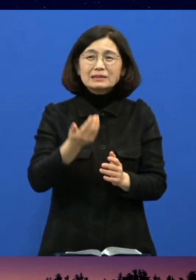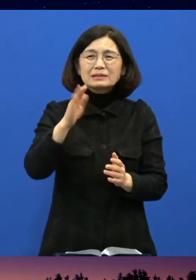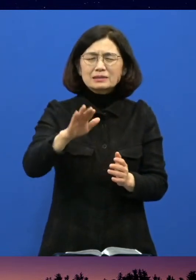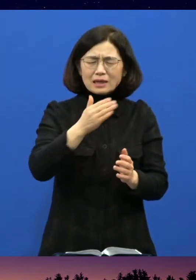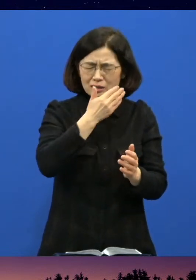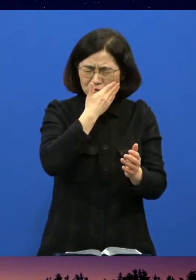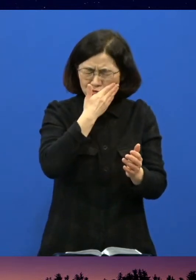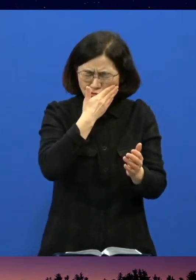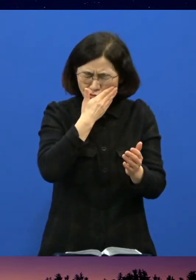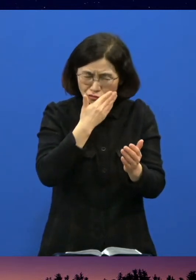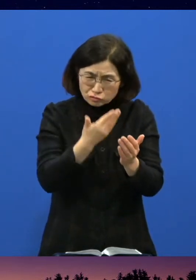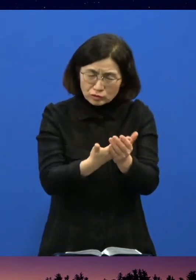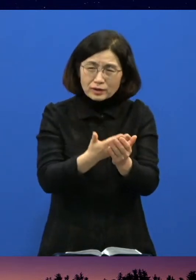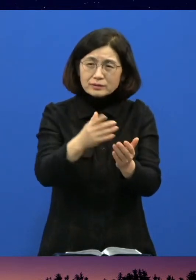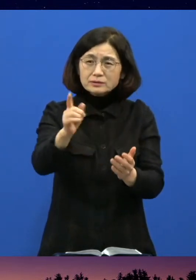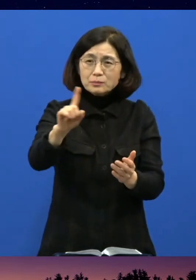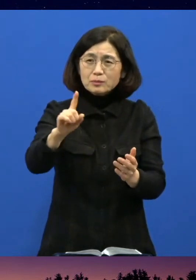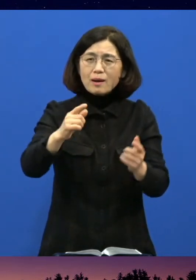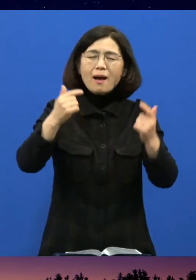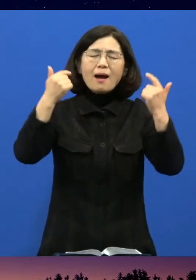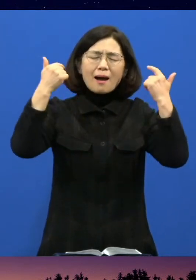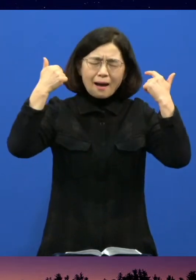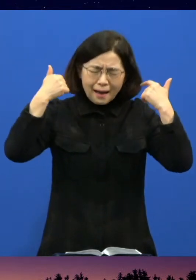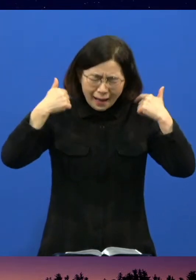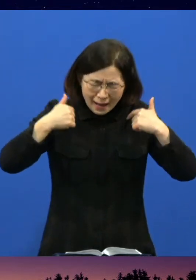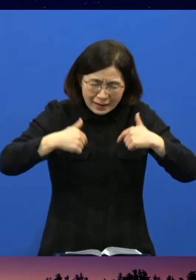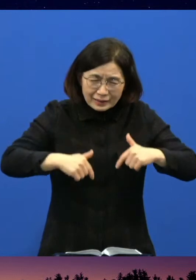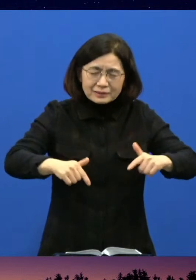중요한 것은 항상이라는 거예요.